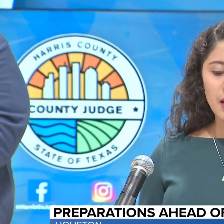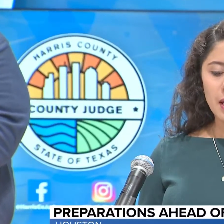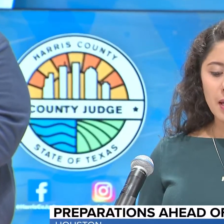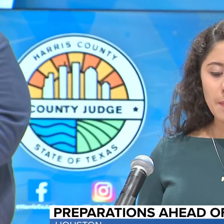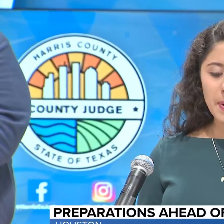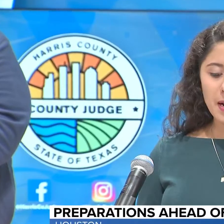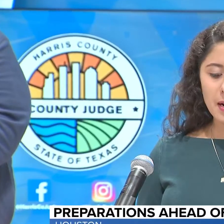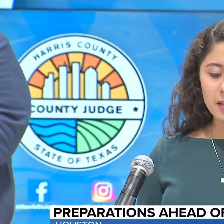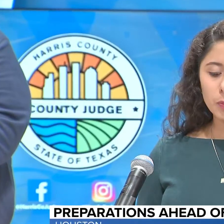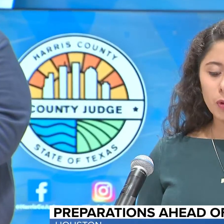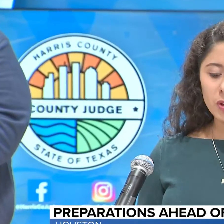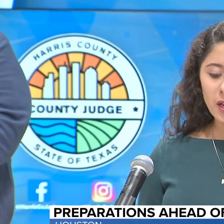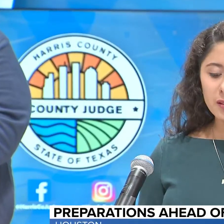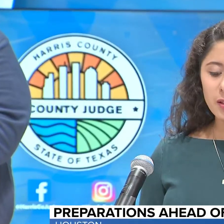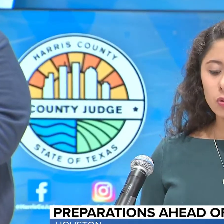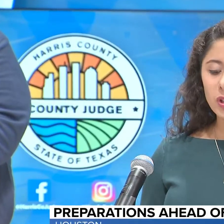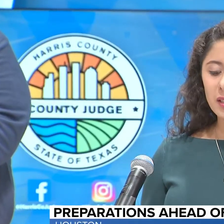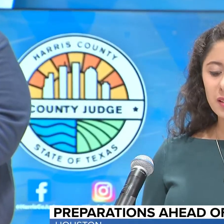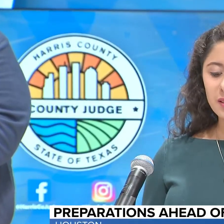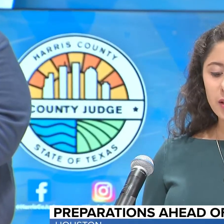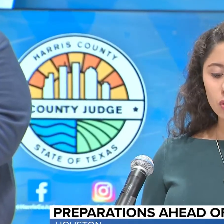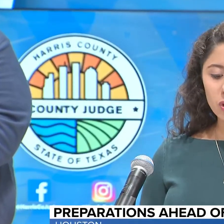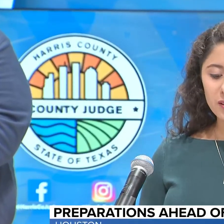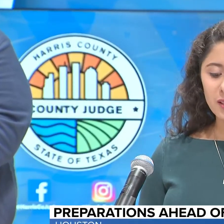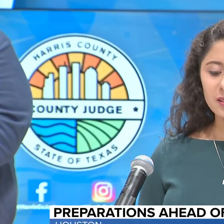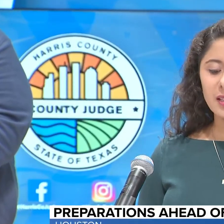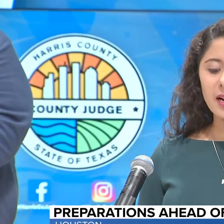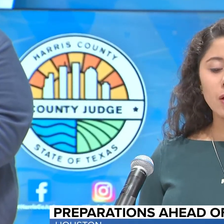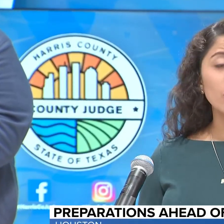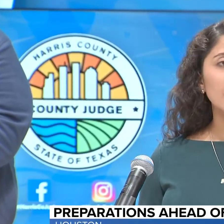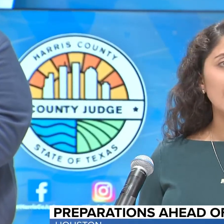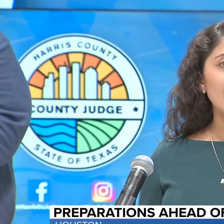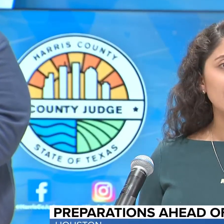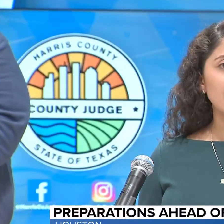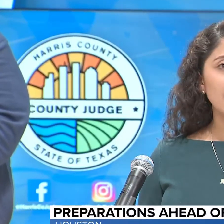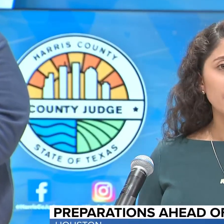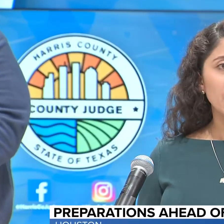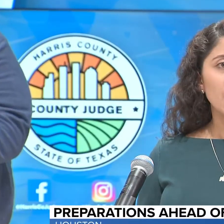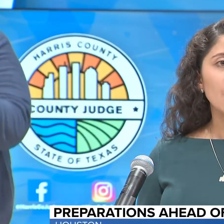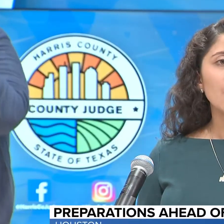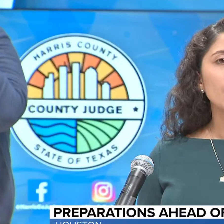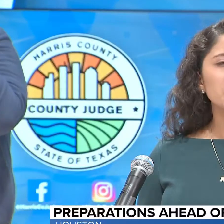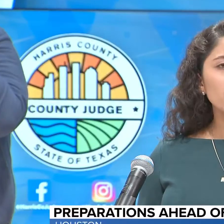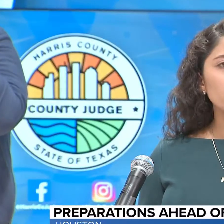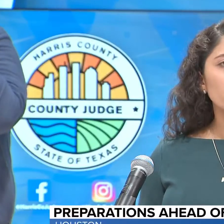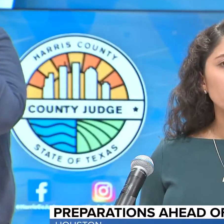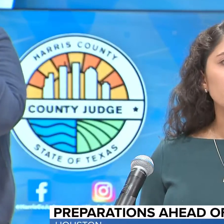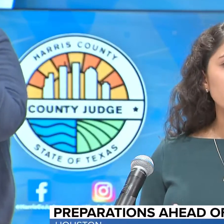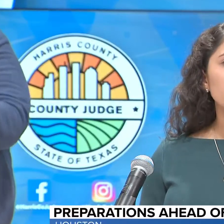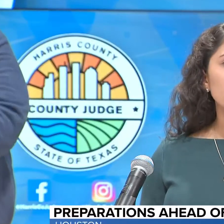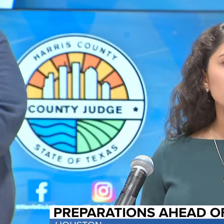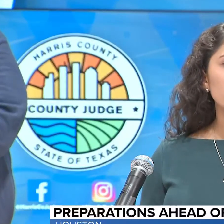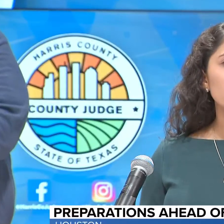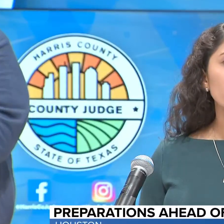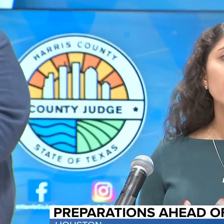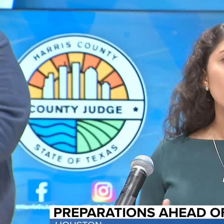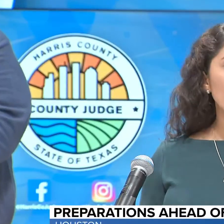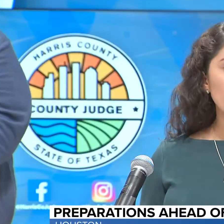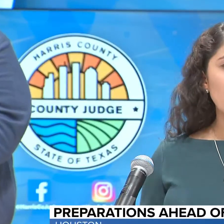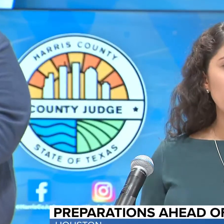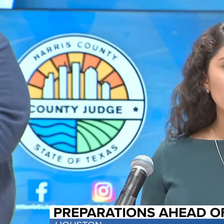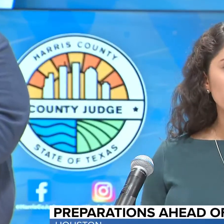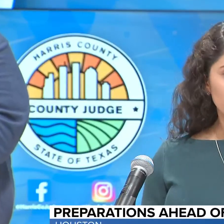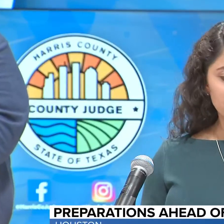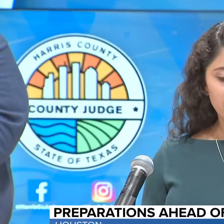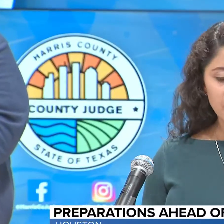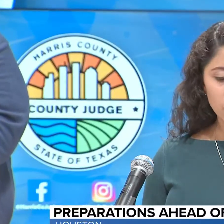para responder según sea necesario si es que se cae una línea eléctrica. La conversación con ERCOT básicamente nos han dicho que no